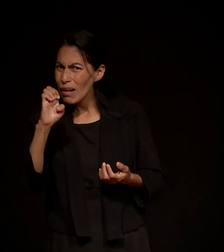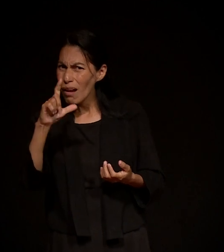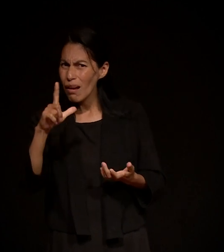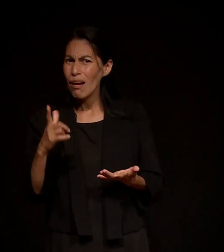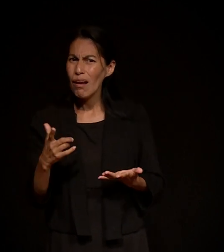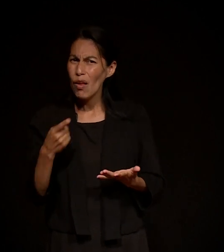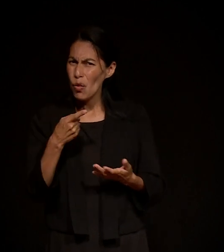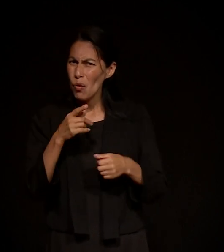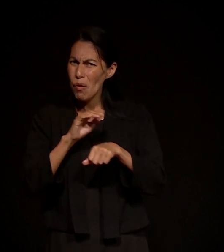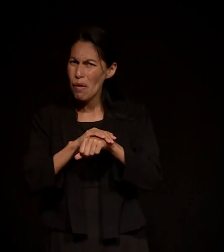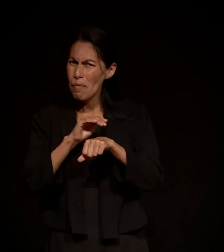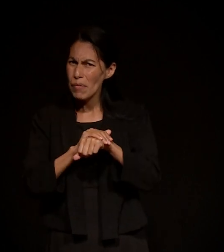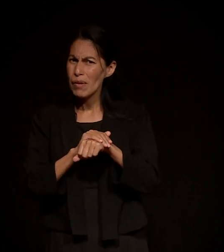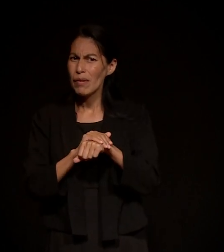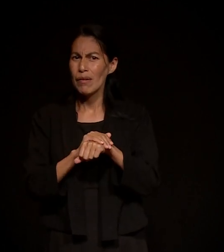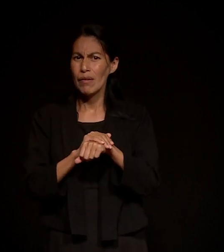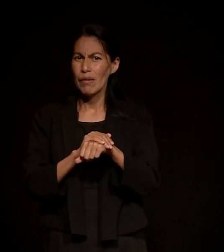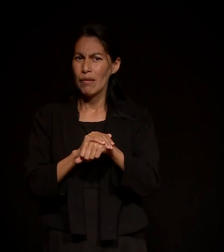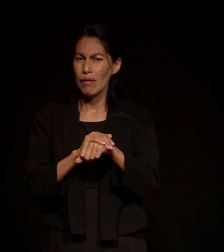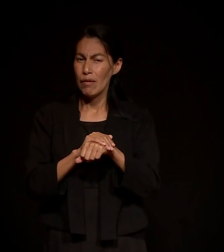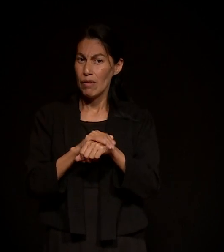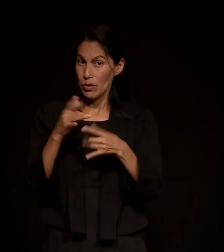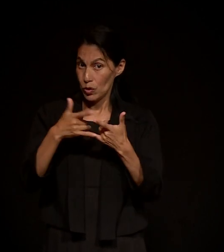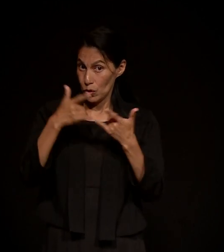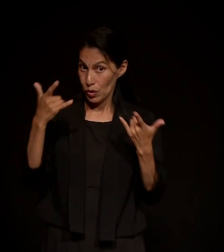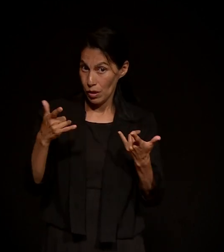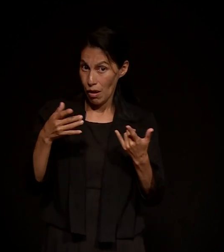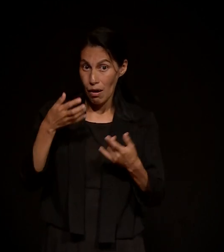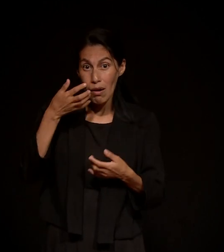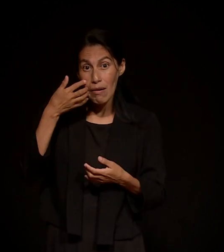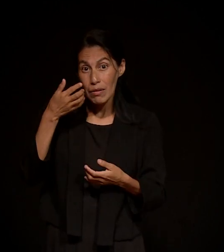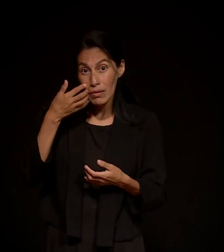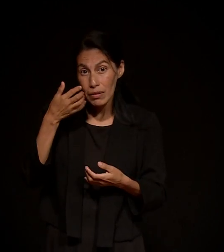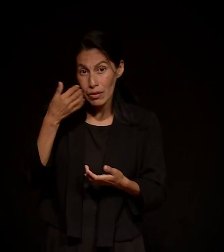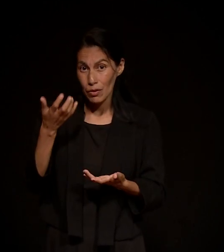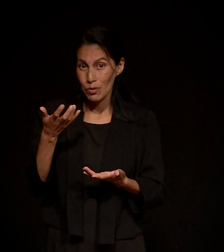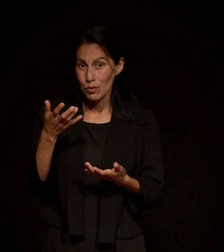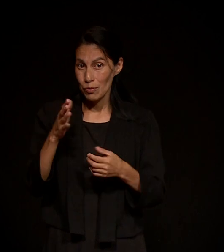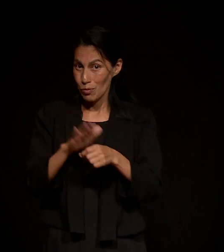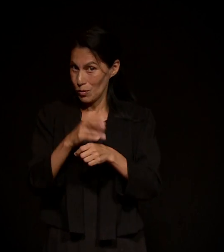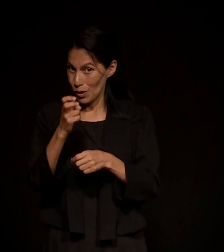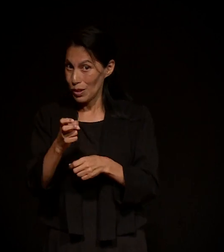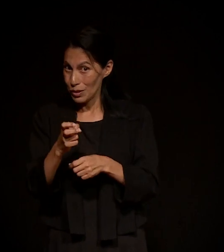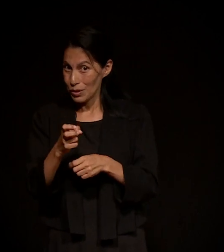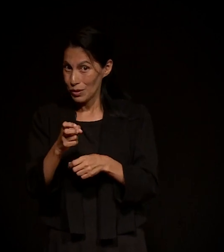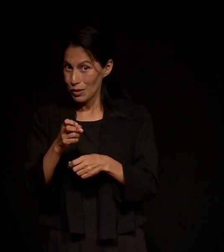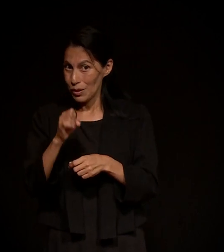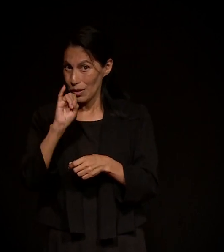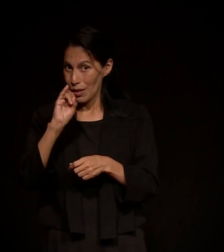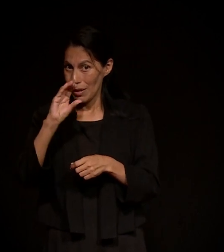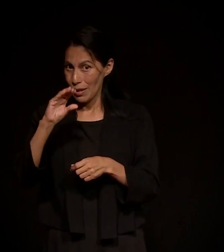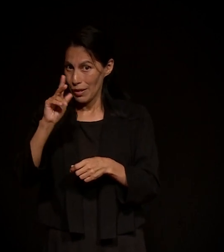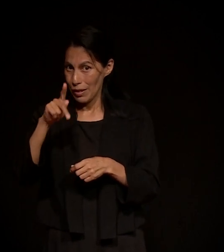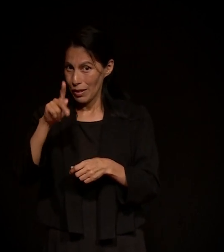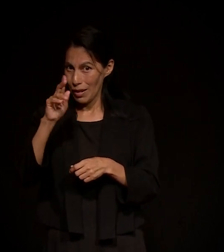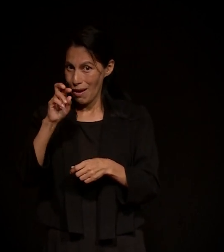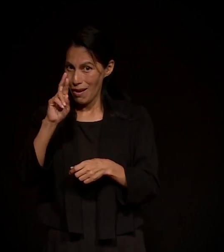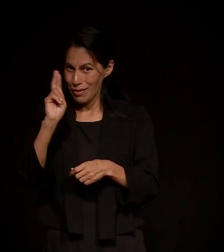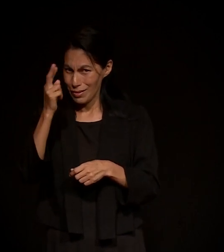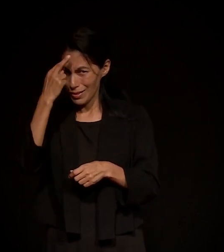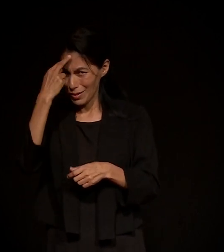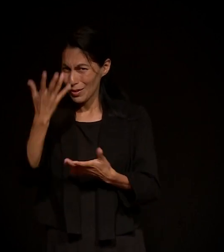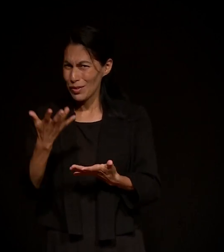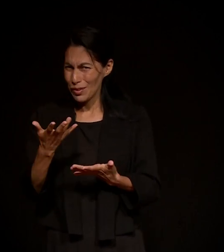tú tenías una anécdota acerca de un gatito. Sí. Por eso se acordó Peter